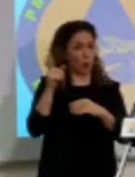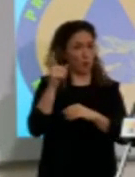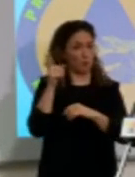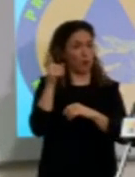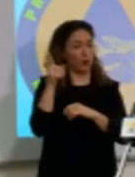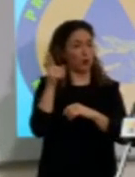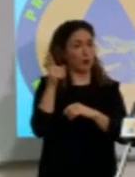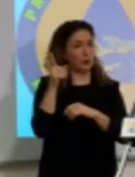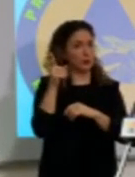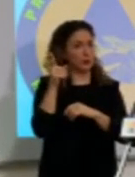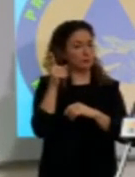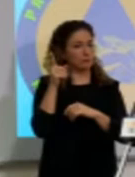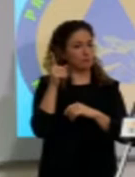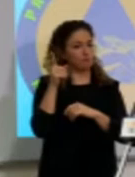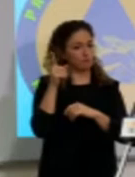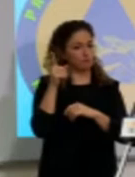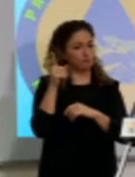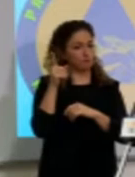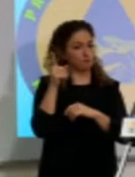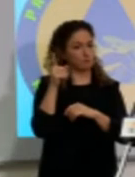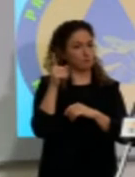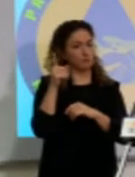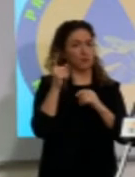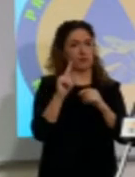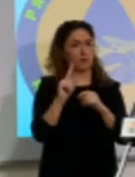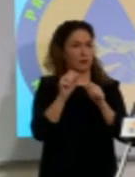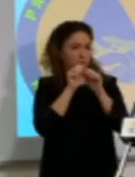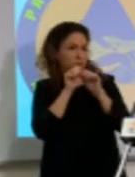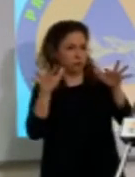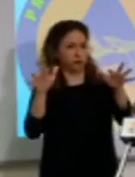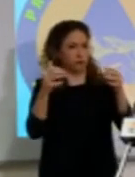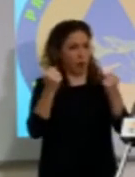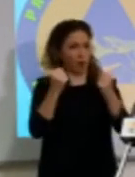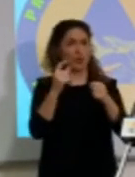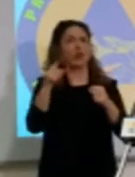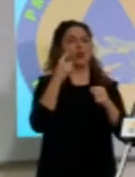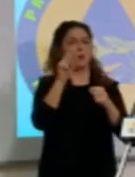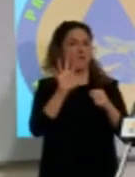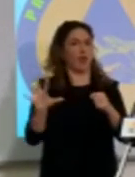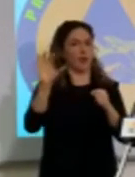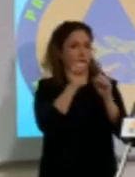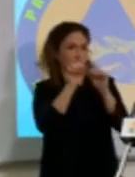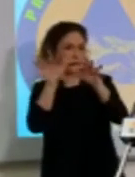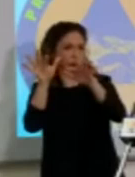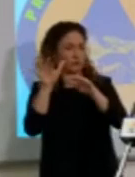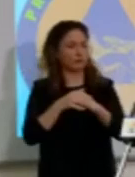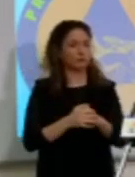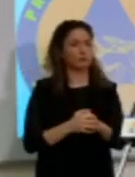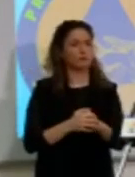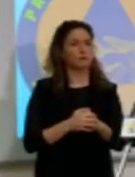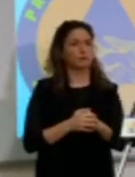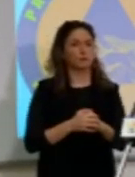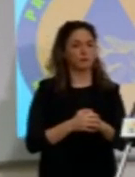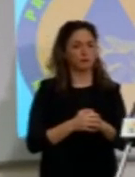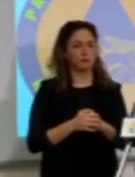ci si sacrifica si deve essere chi sacrifica deve essere ristorato dalla terza decade della nostra ordinanza regionale scadrebbe